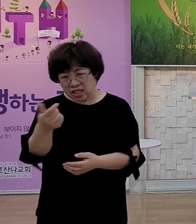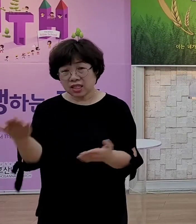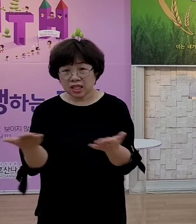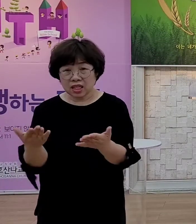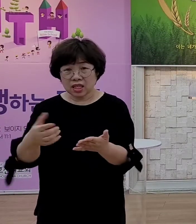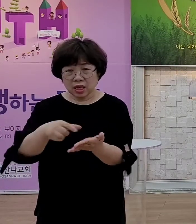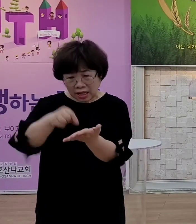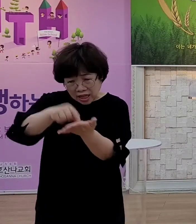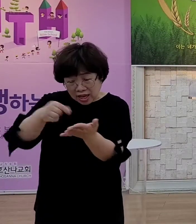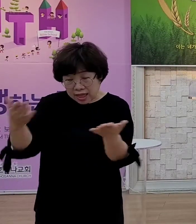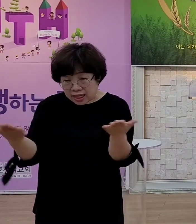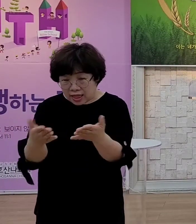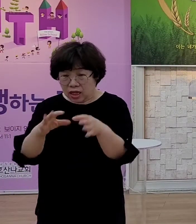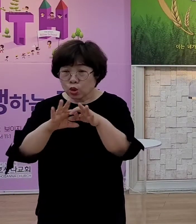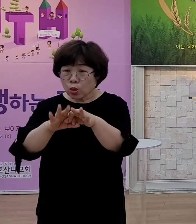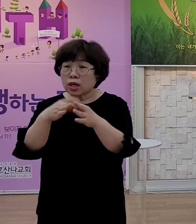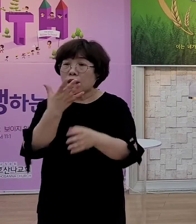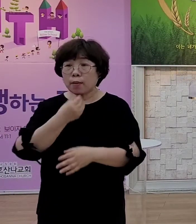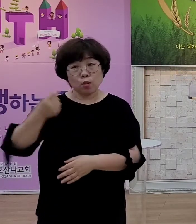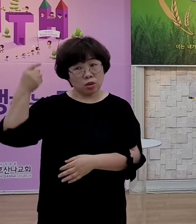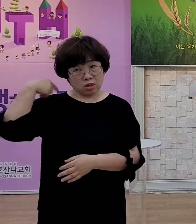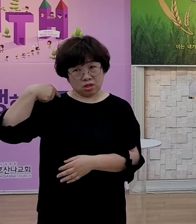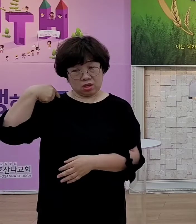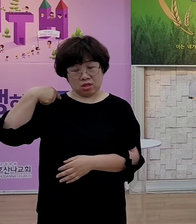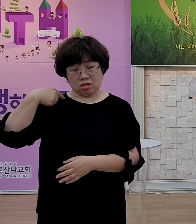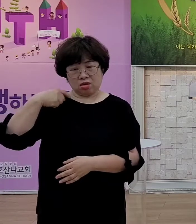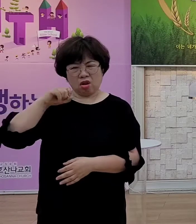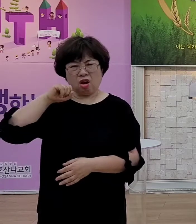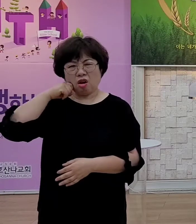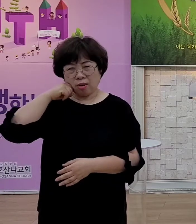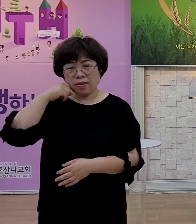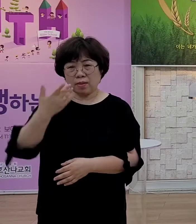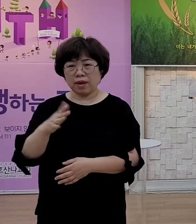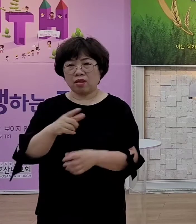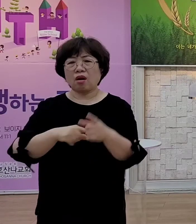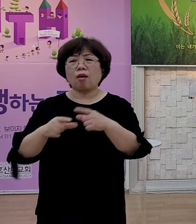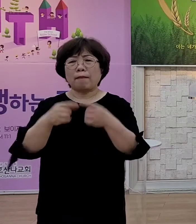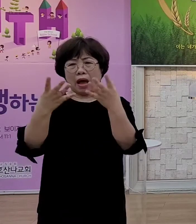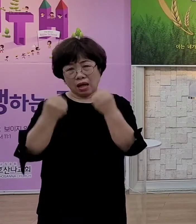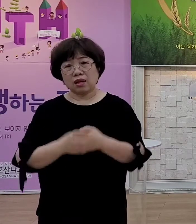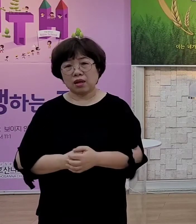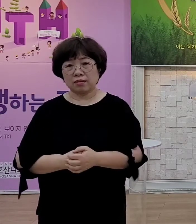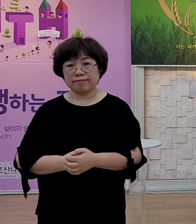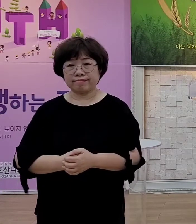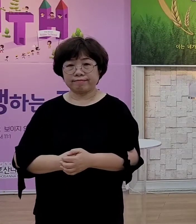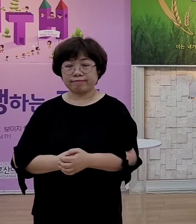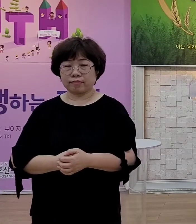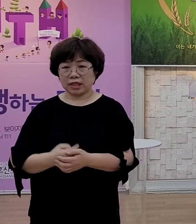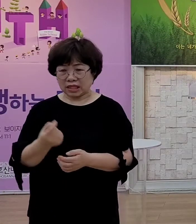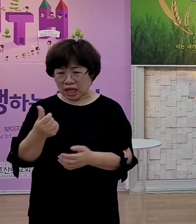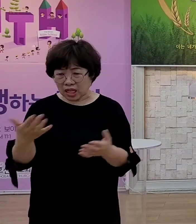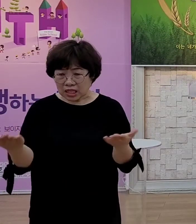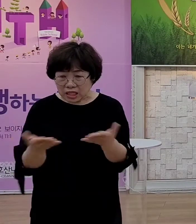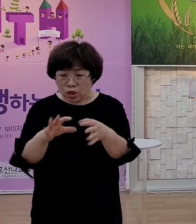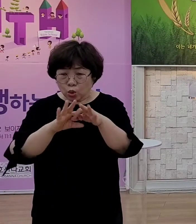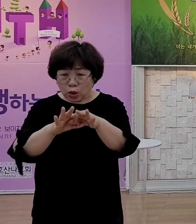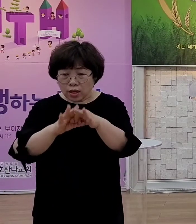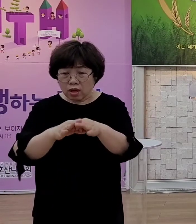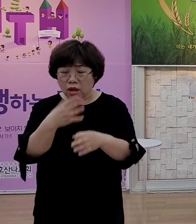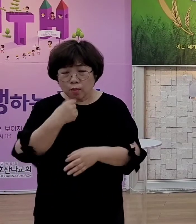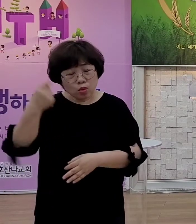또 작은 것들에서 행복을 얻는 일들이 사실 더 많습니다. 아주 작은 일들에서 우리의 마음은 행복을